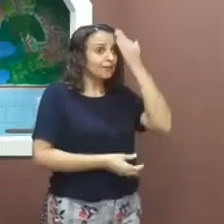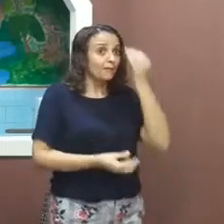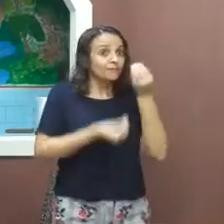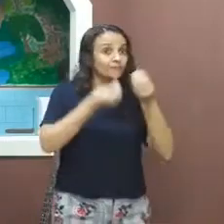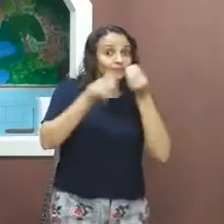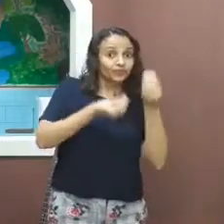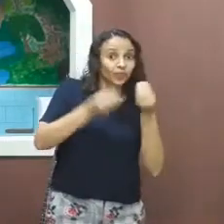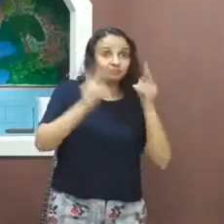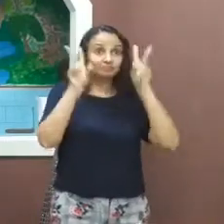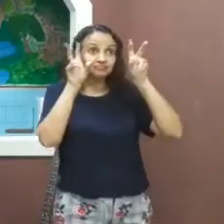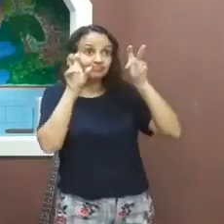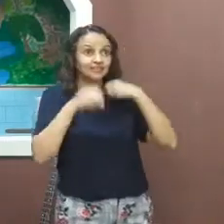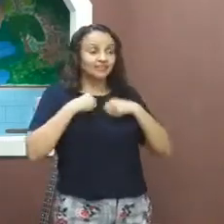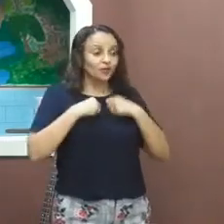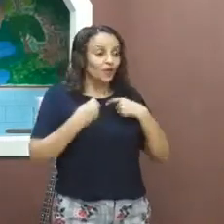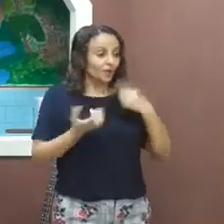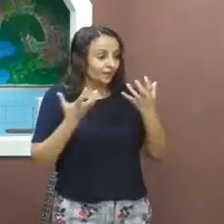ser isso.